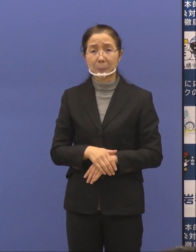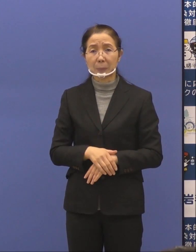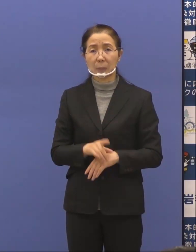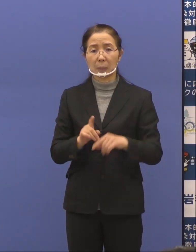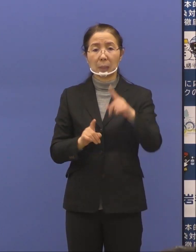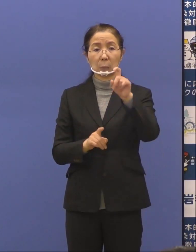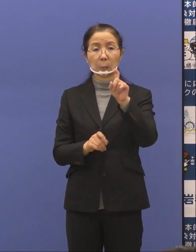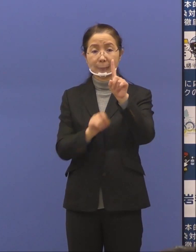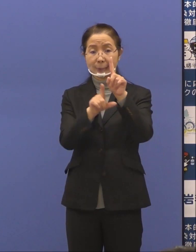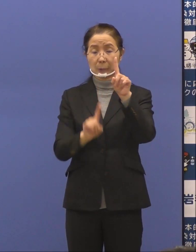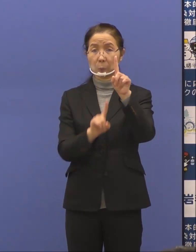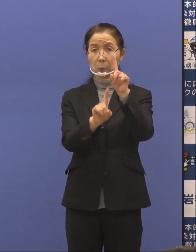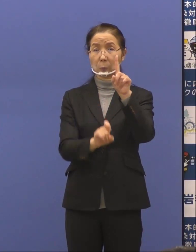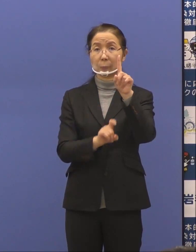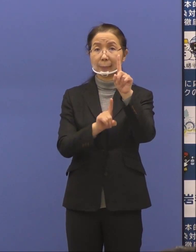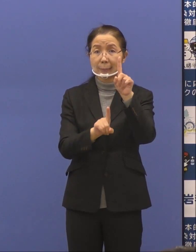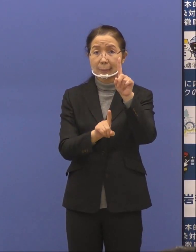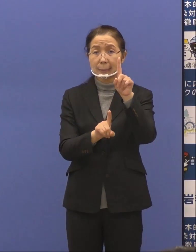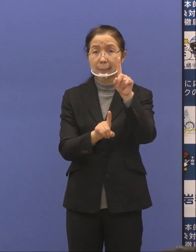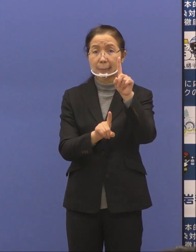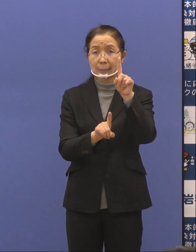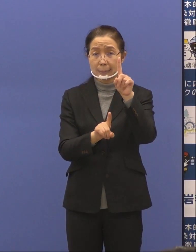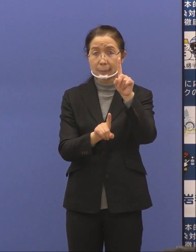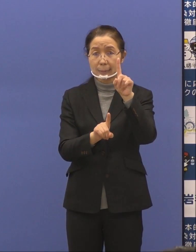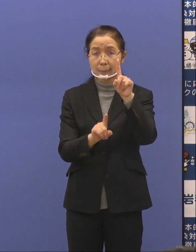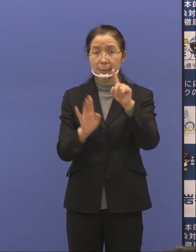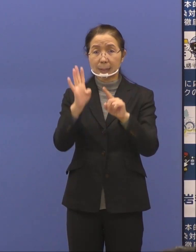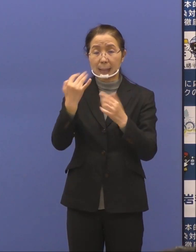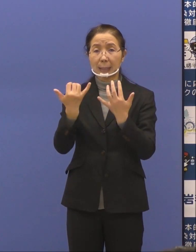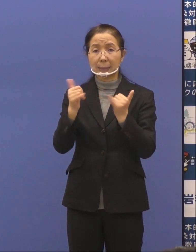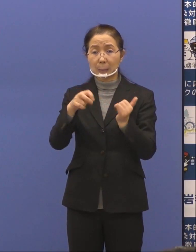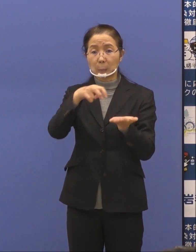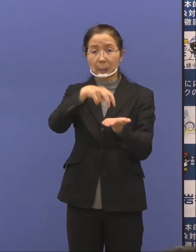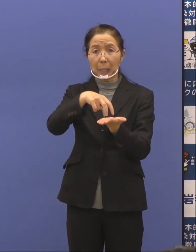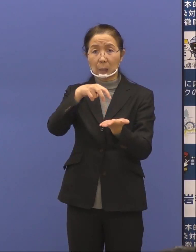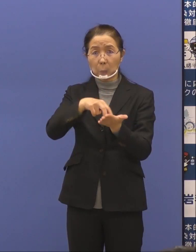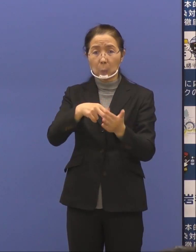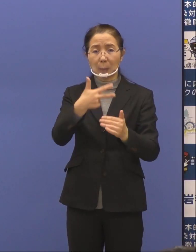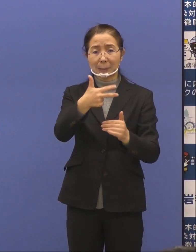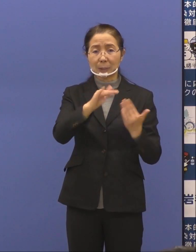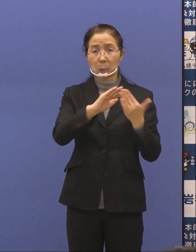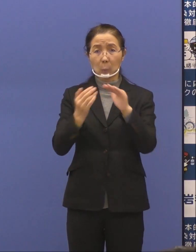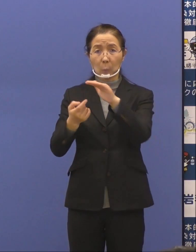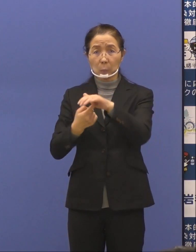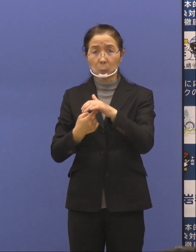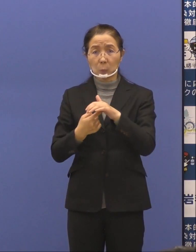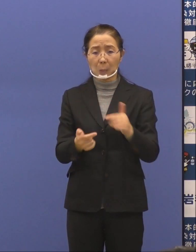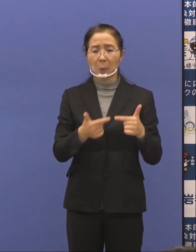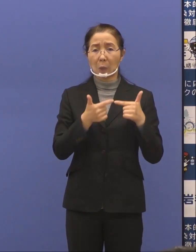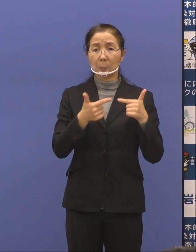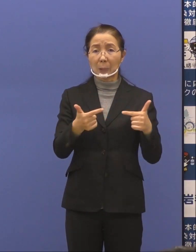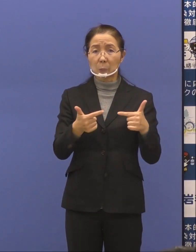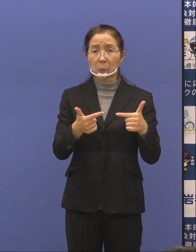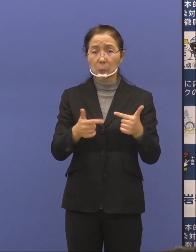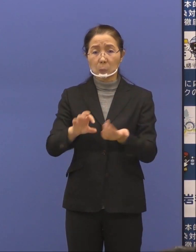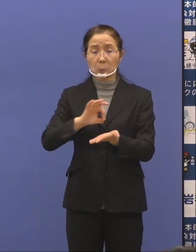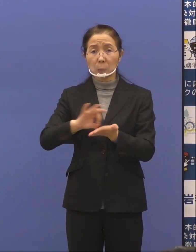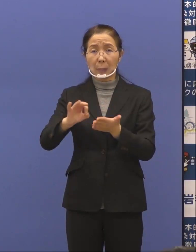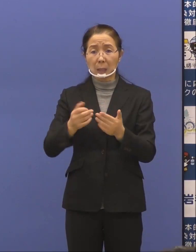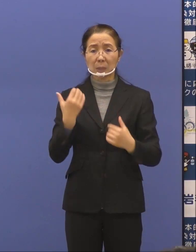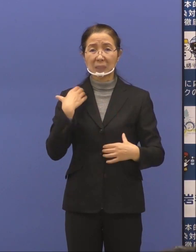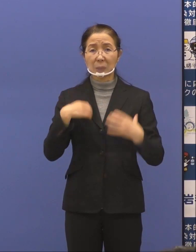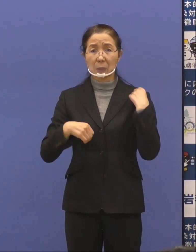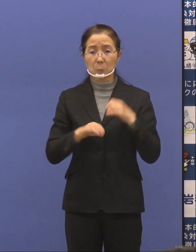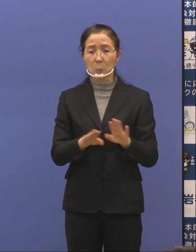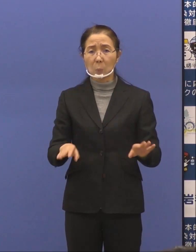11月11日県立学校と市町村教育委員会にバス利用における児童生